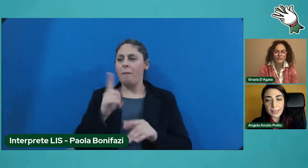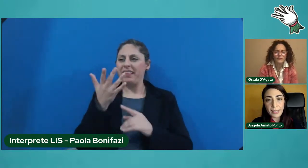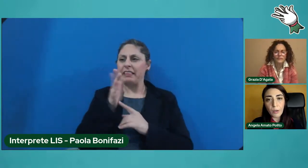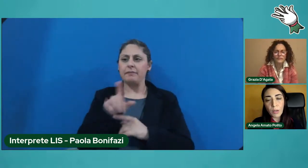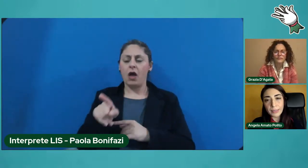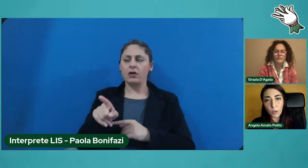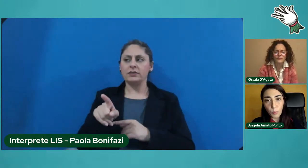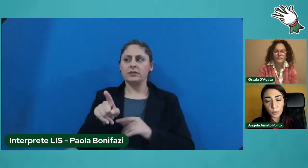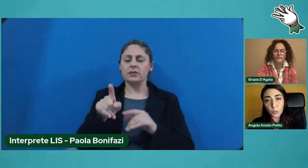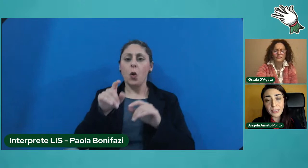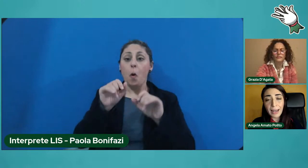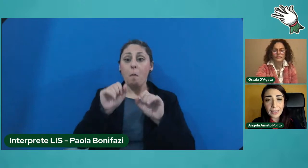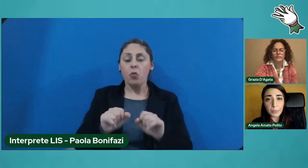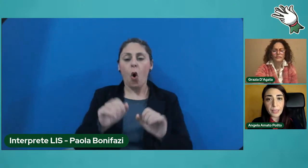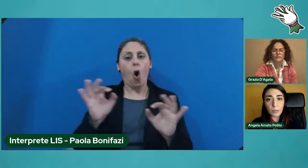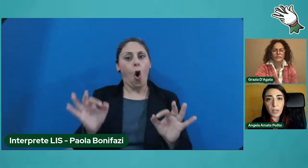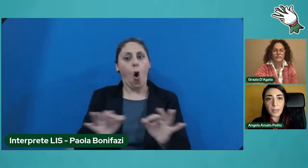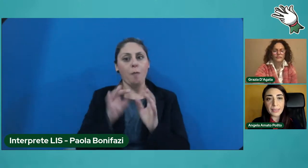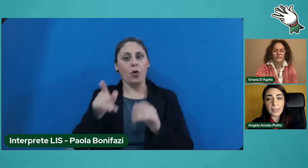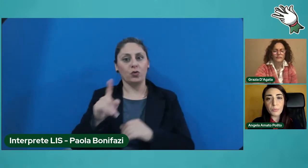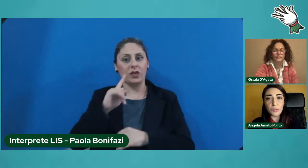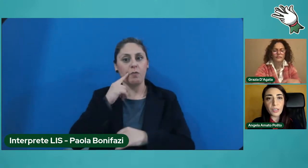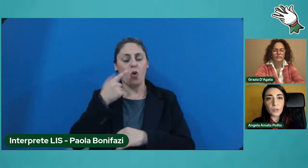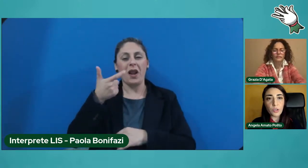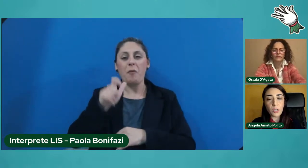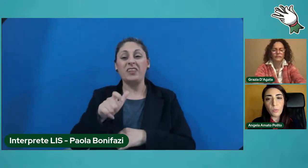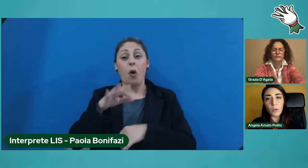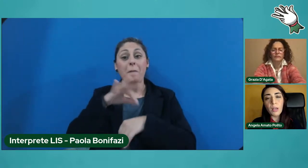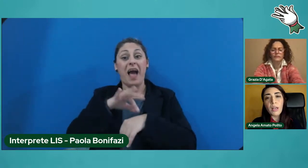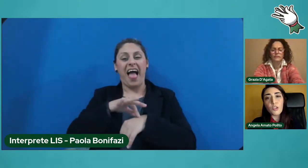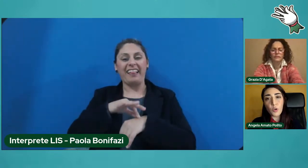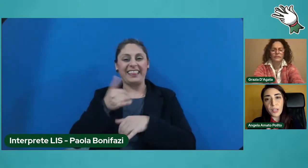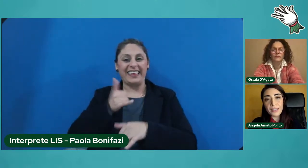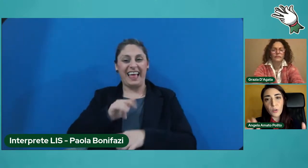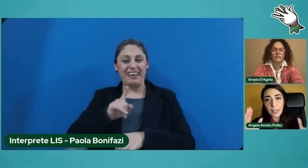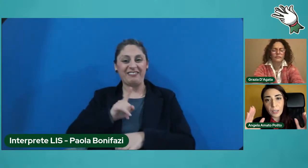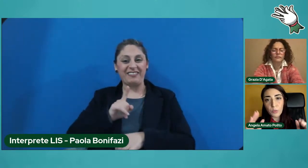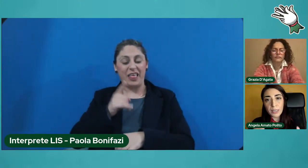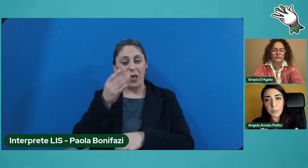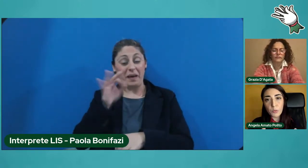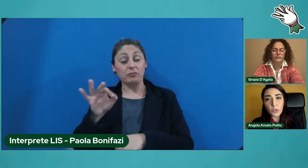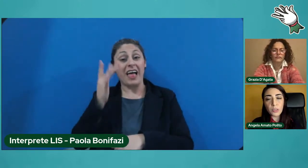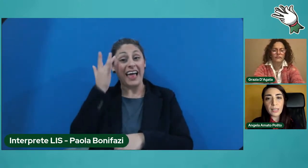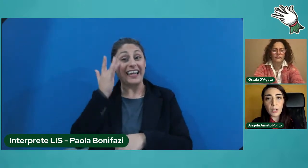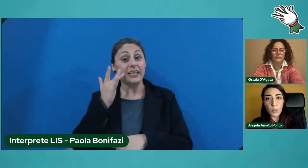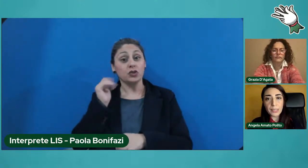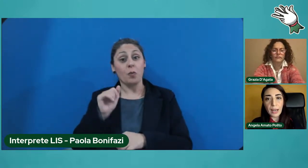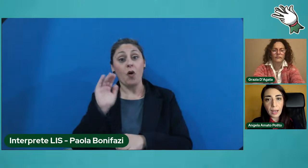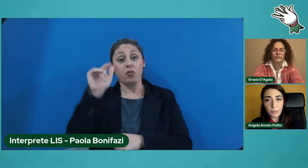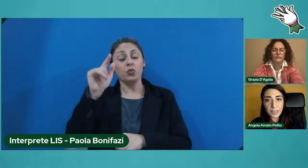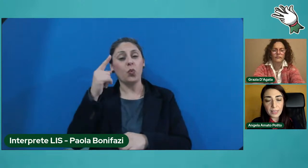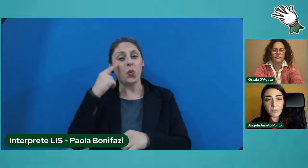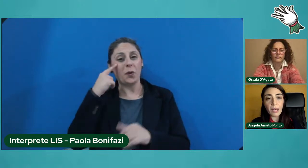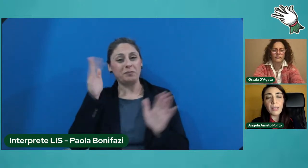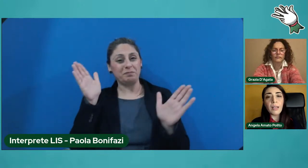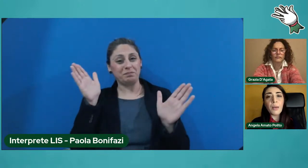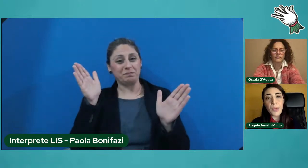essere un'altra opportunità, anche perché con la malattia di mio figlio, diciamo, c'è un rischio anche di una diminuzione dell'acuità visiva.